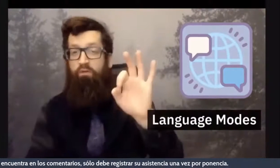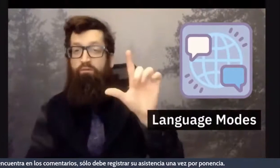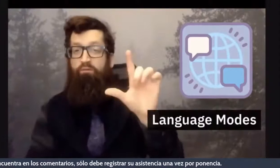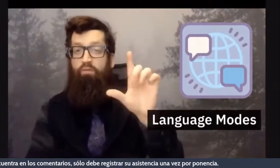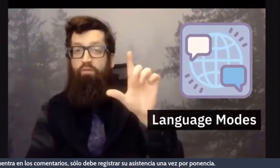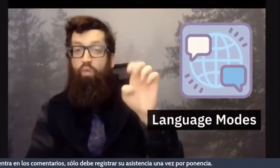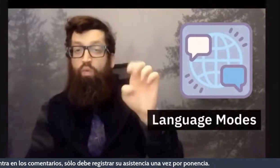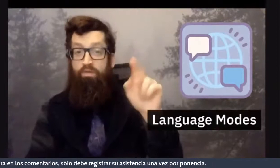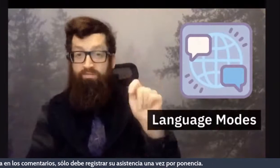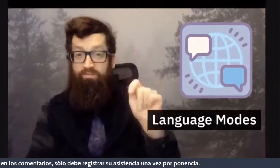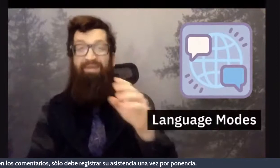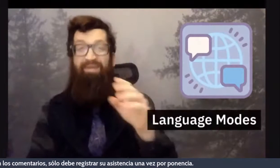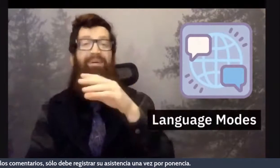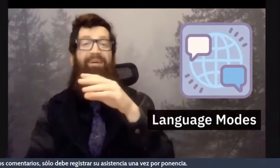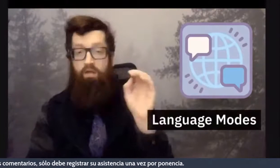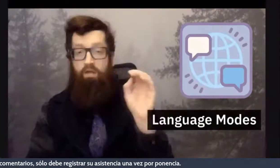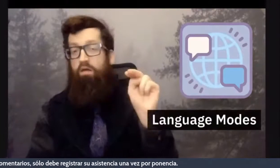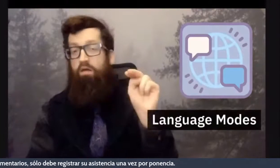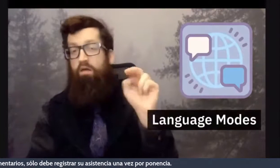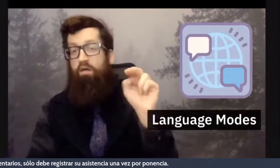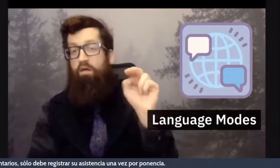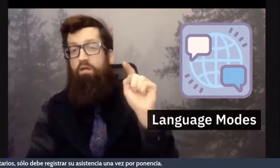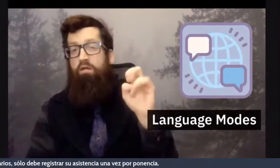de estudiantes también.